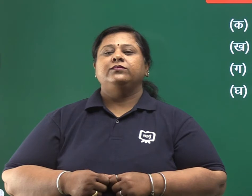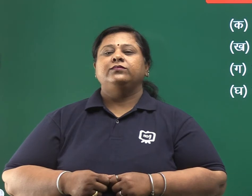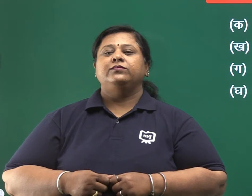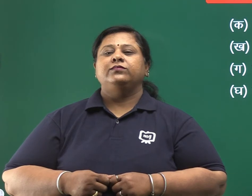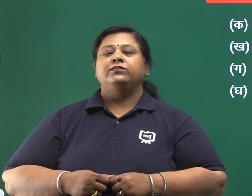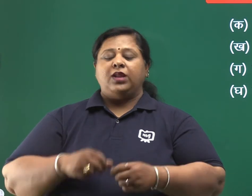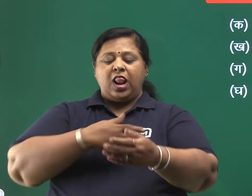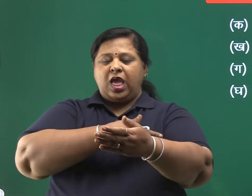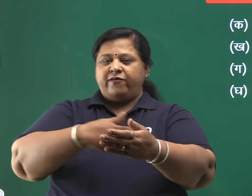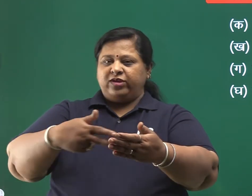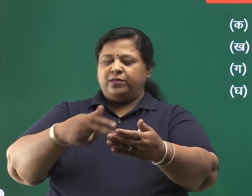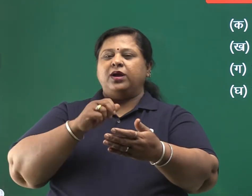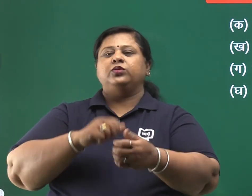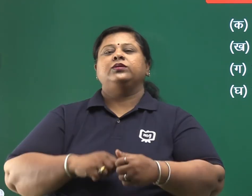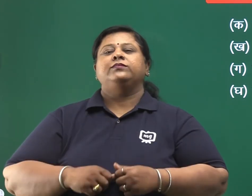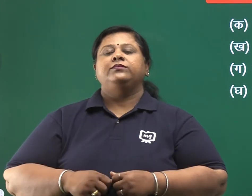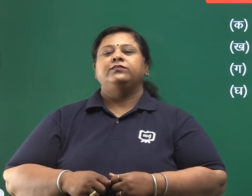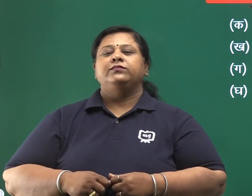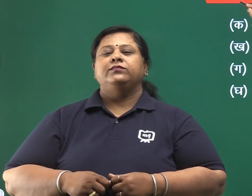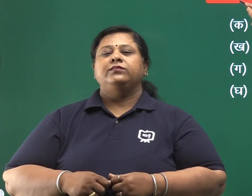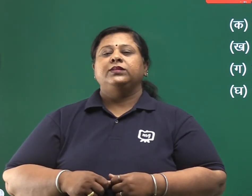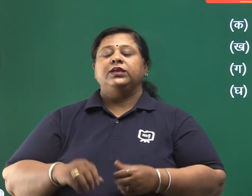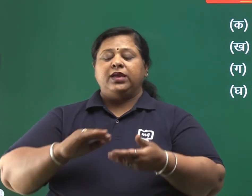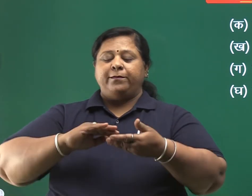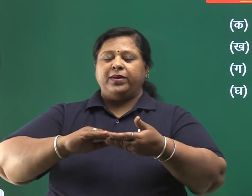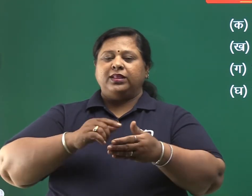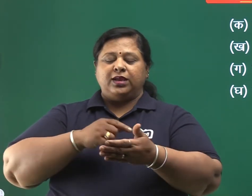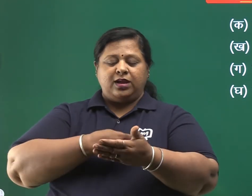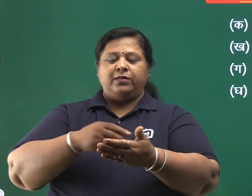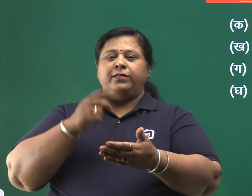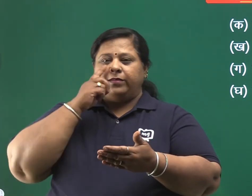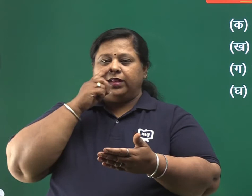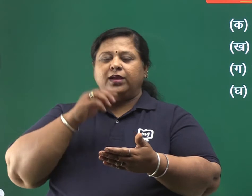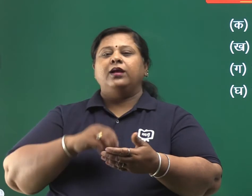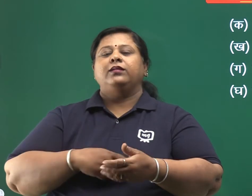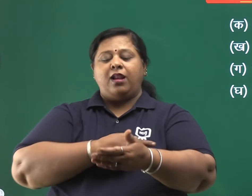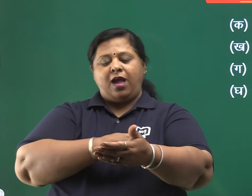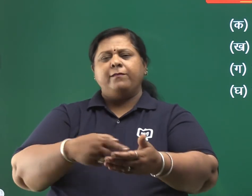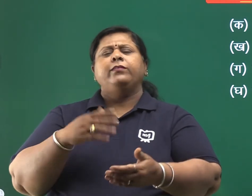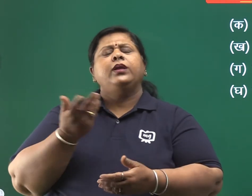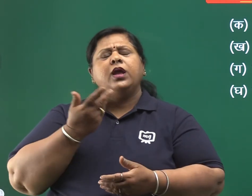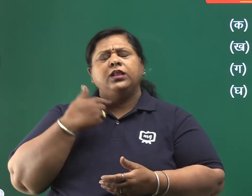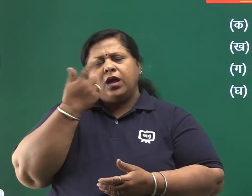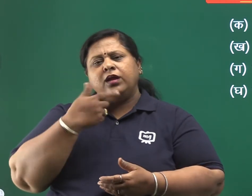राय विजय बहादुर की पत्नी का नाम क्या था?